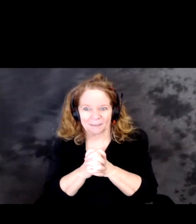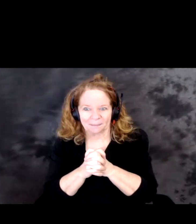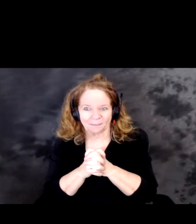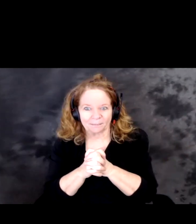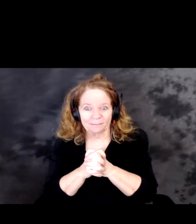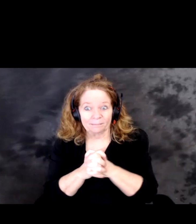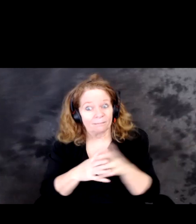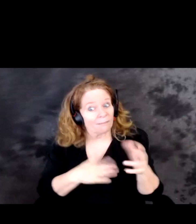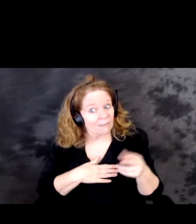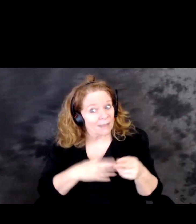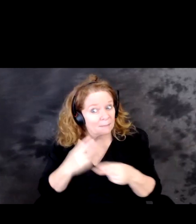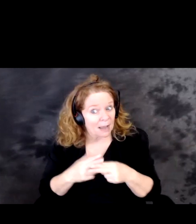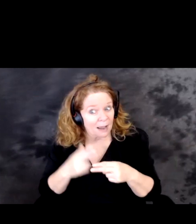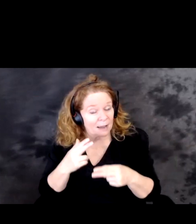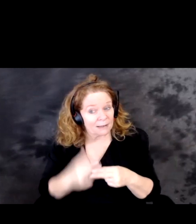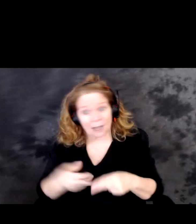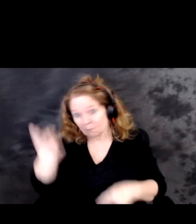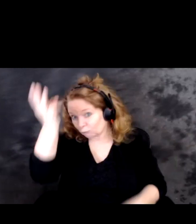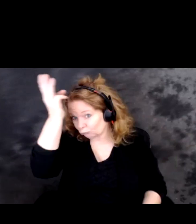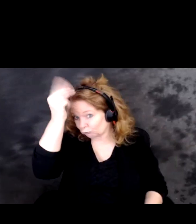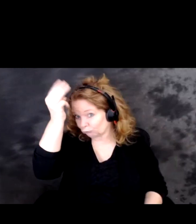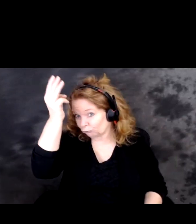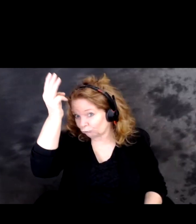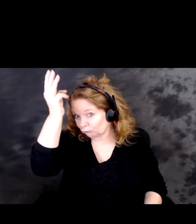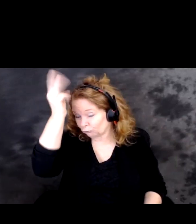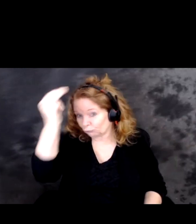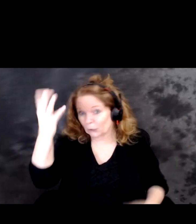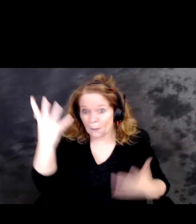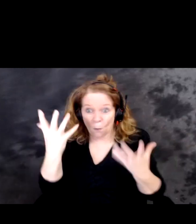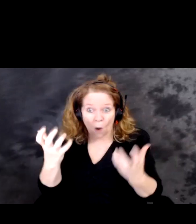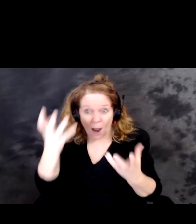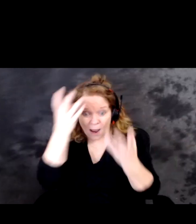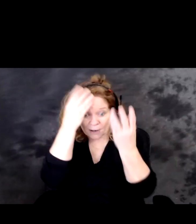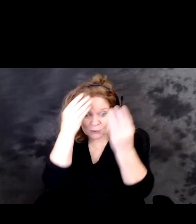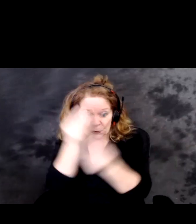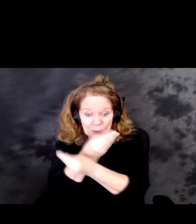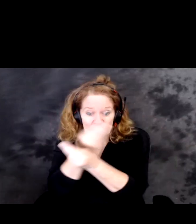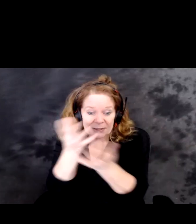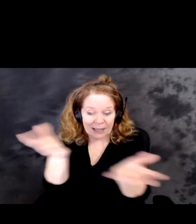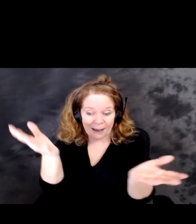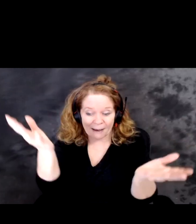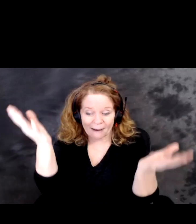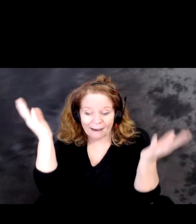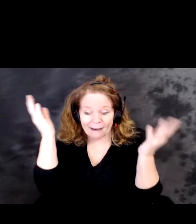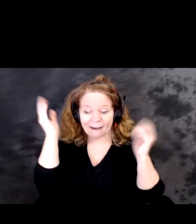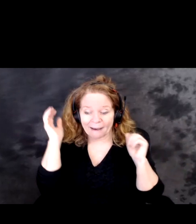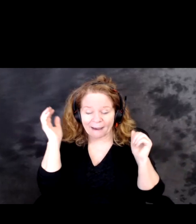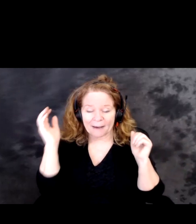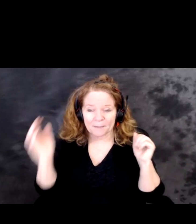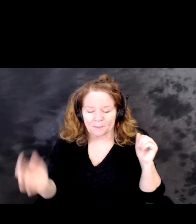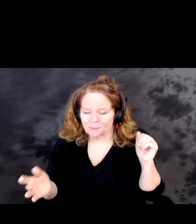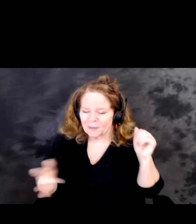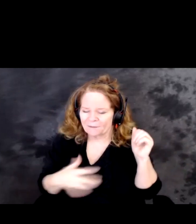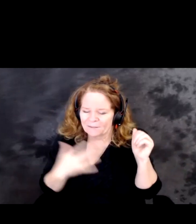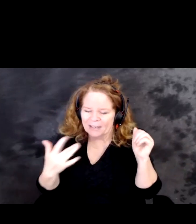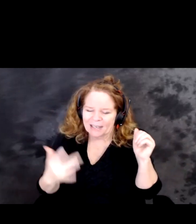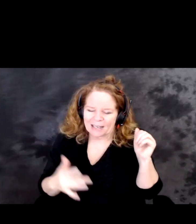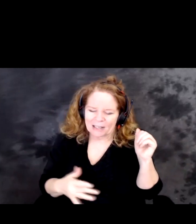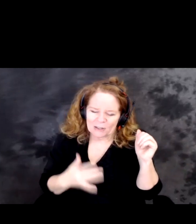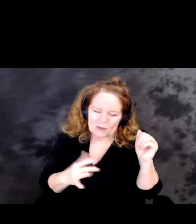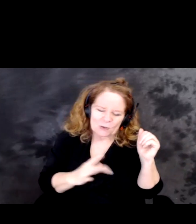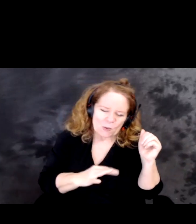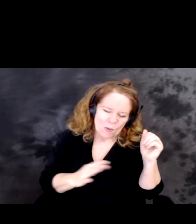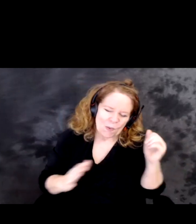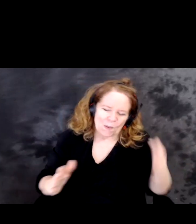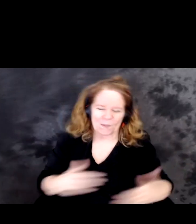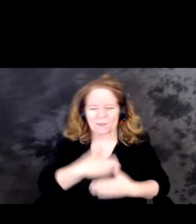Whoop-a-dee-doo. Mi nombre es Marvin y me gusta decir que me